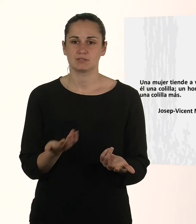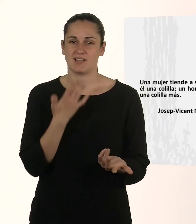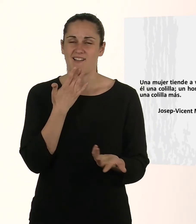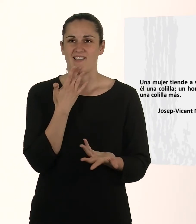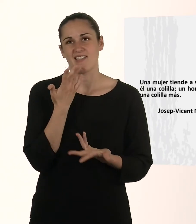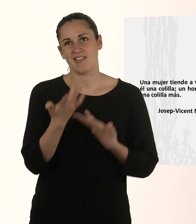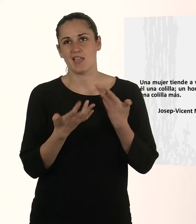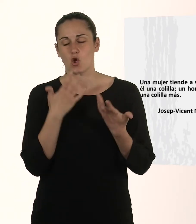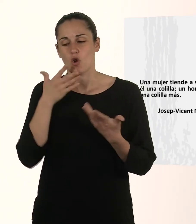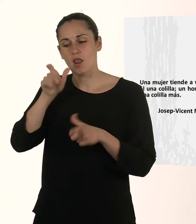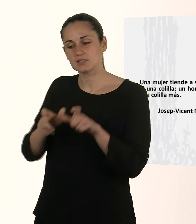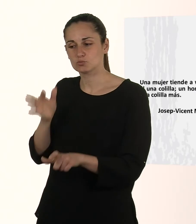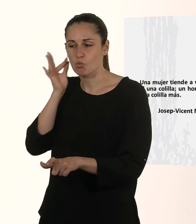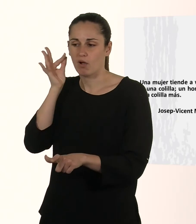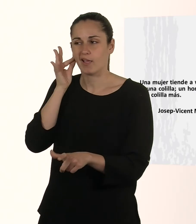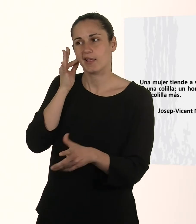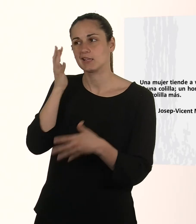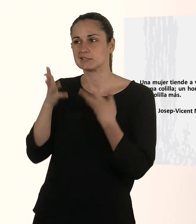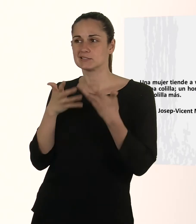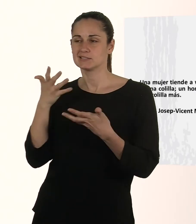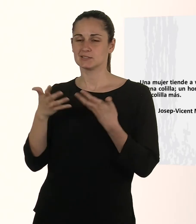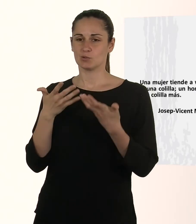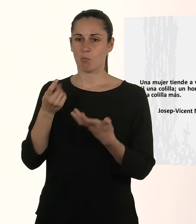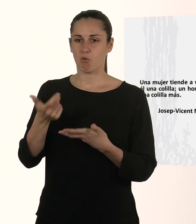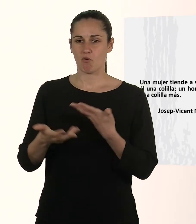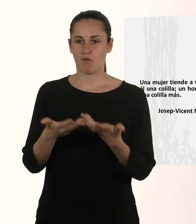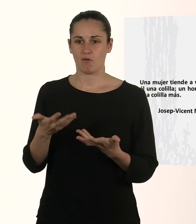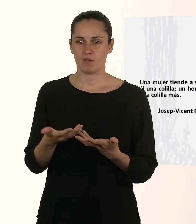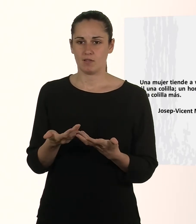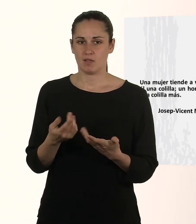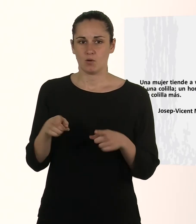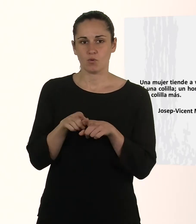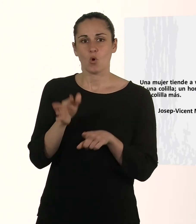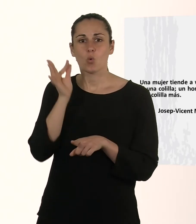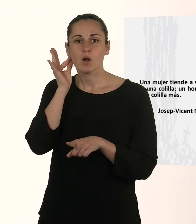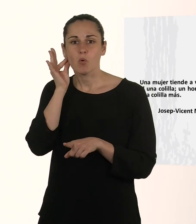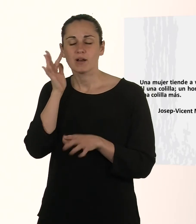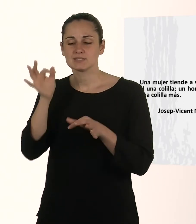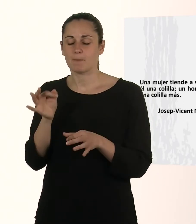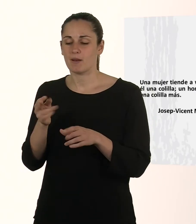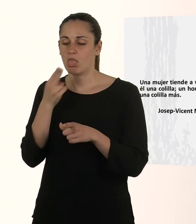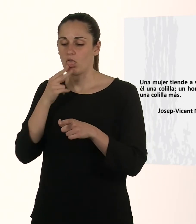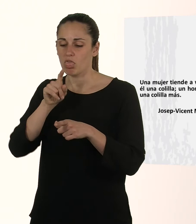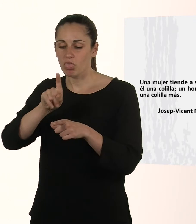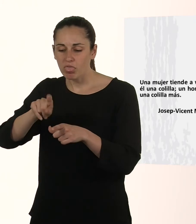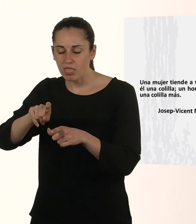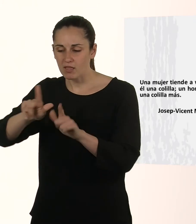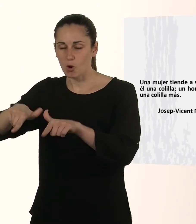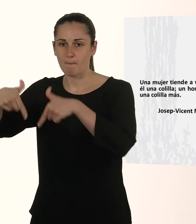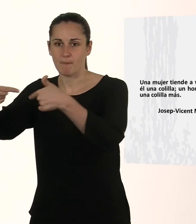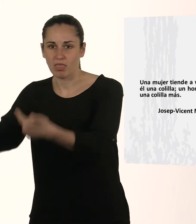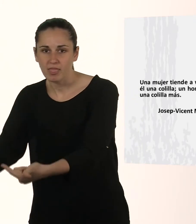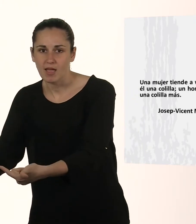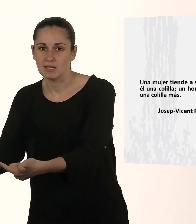irónico con las mujeres, ¿no? Nos deja frases, perlas, como una mujer tiende a vaciar el cenicero cuando encuentra en él